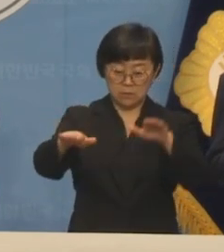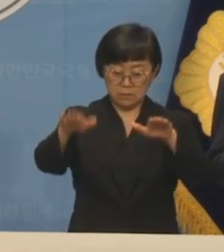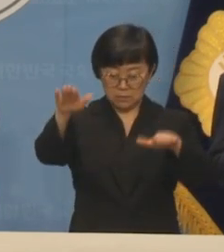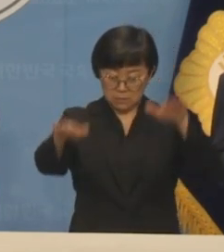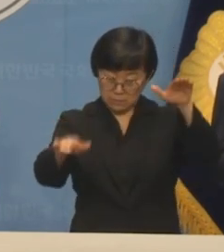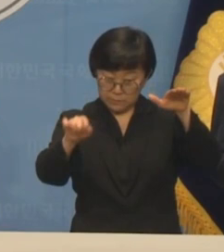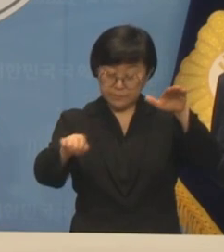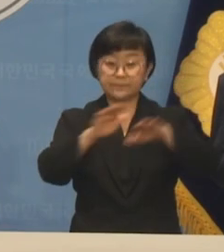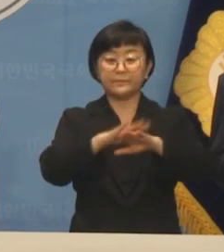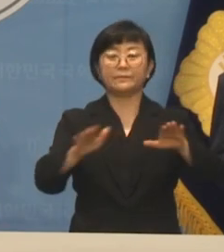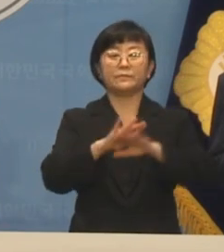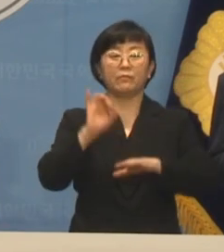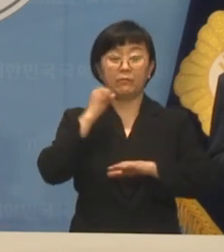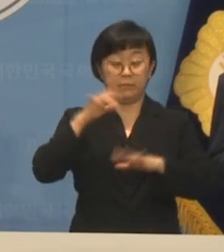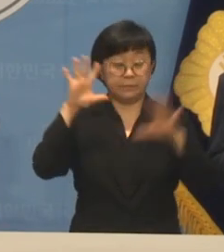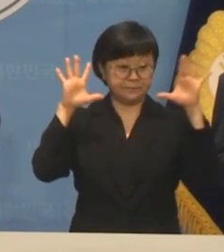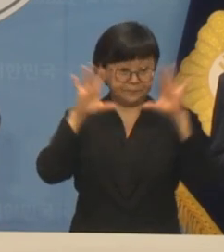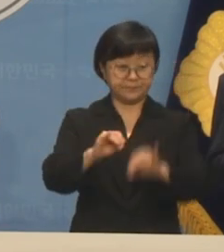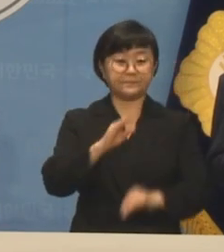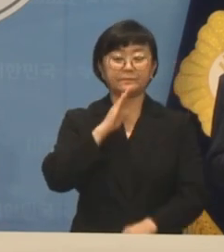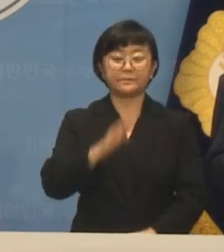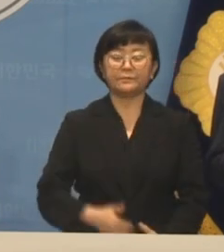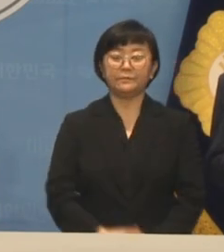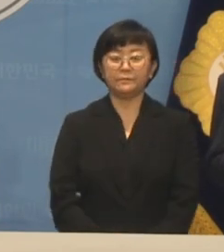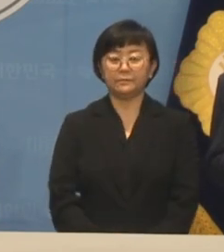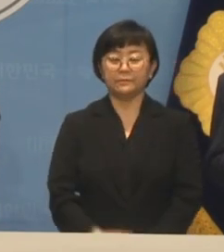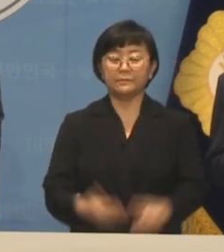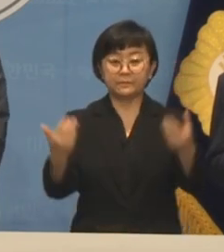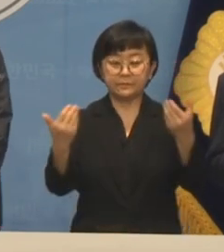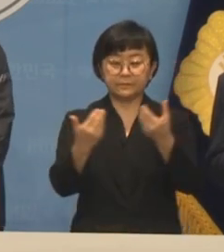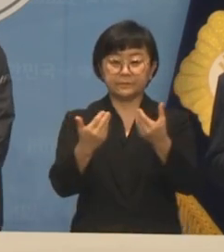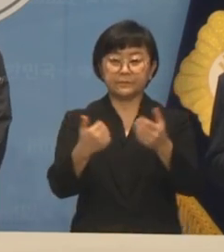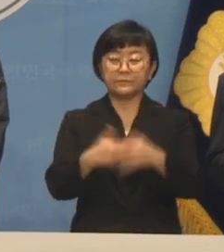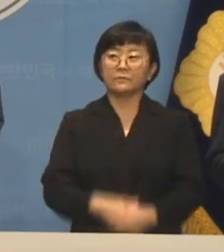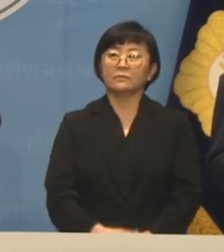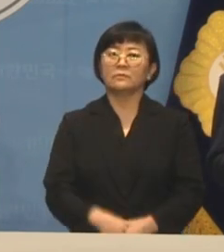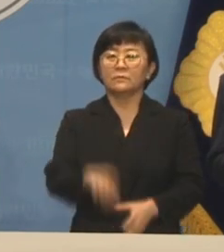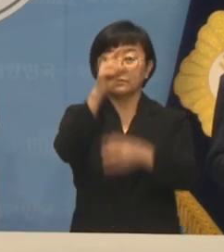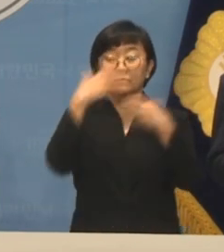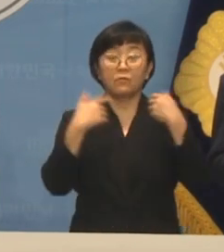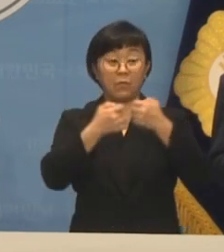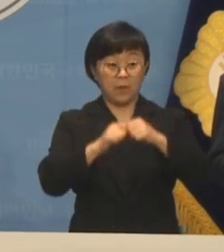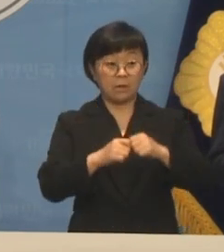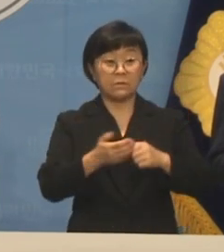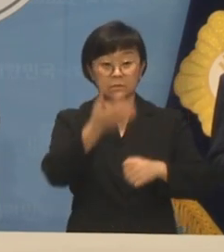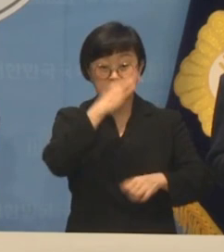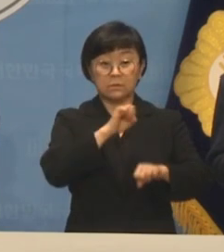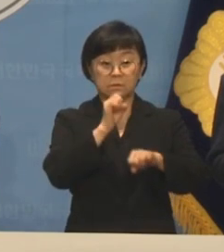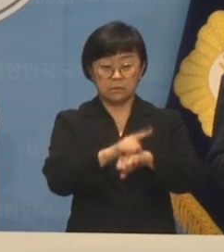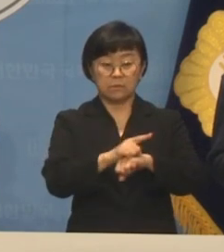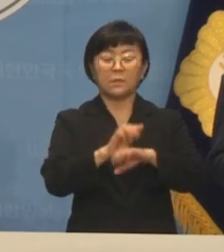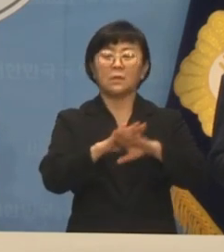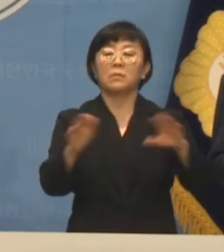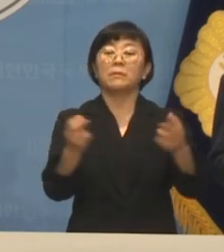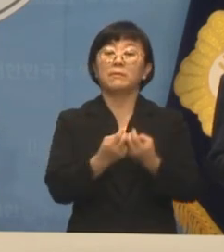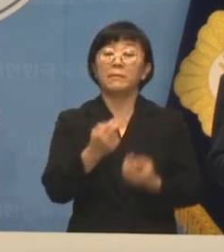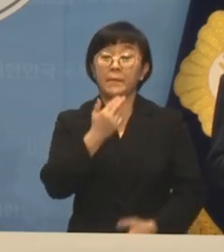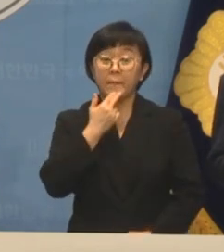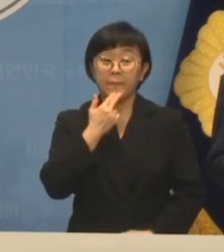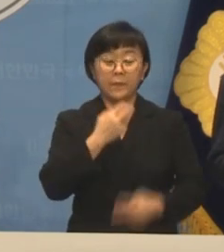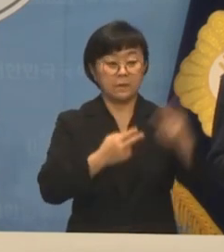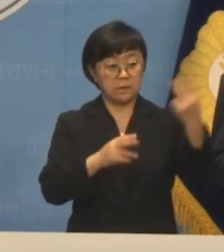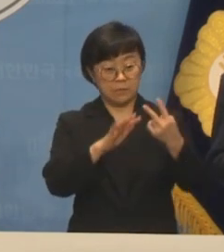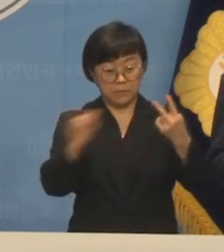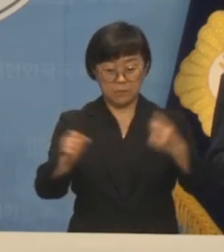어렵다는 주장에도 동의합니다. 반면에 정부가 구체적이고 실효성 있는 대안 제시 없이